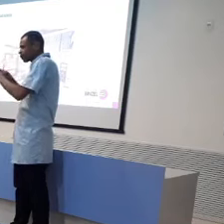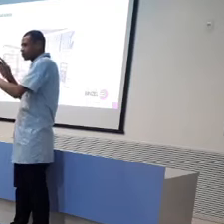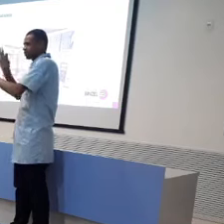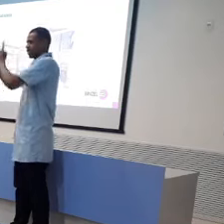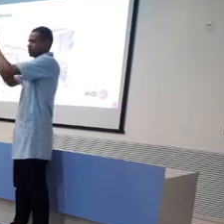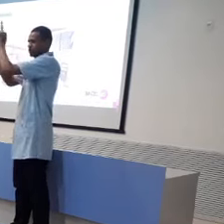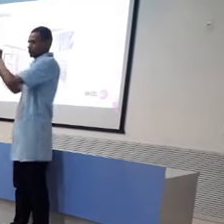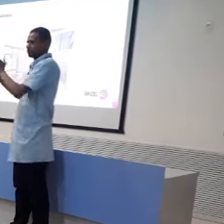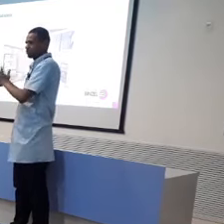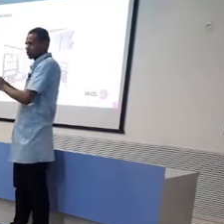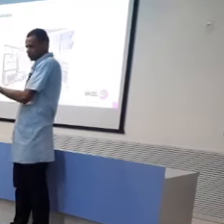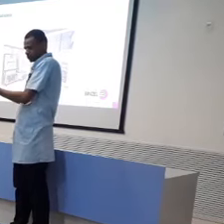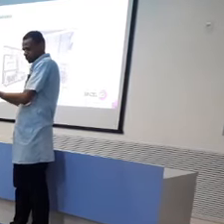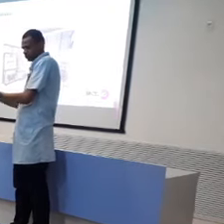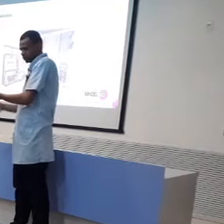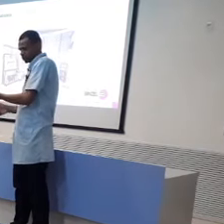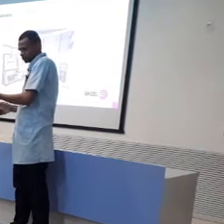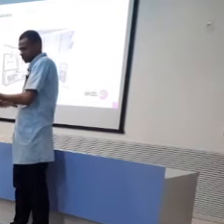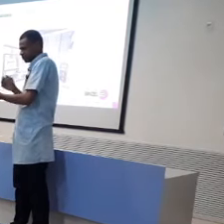Não somente